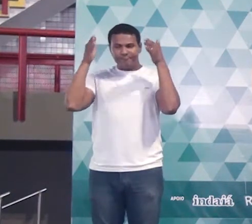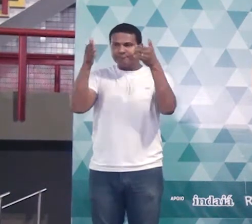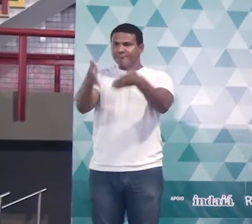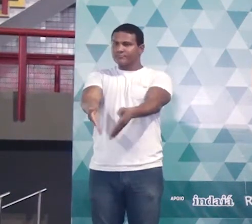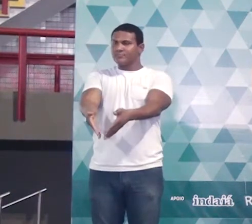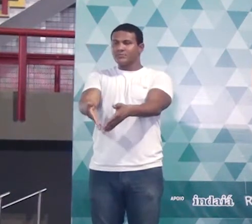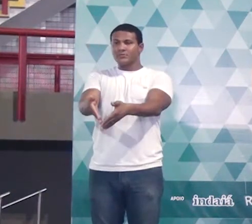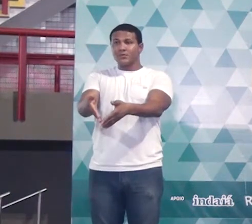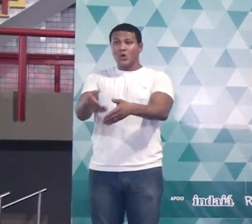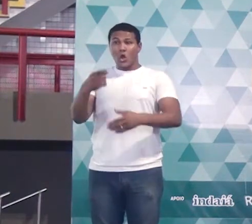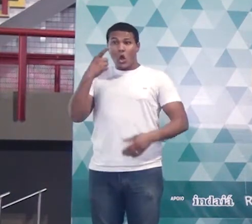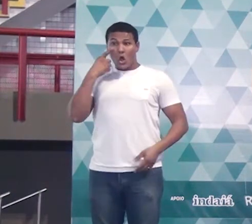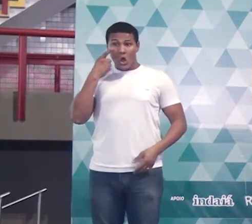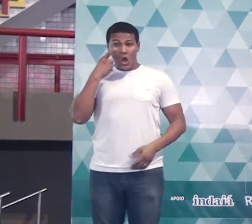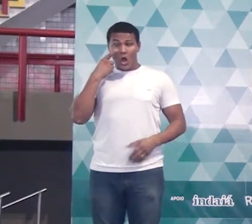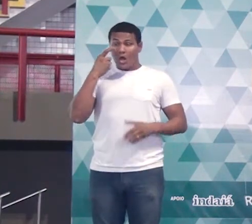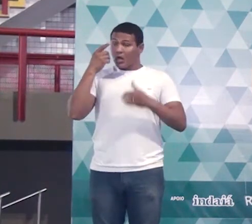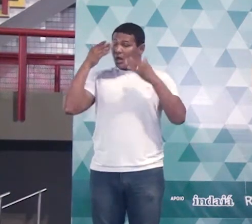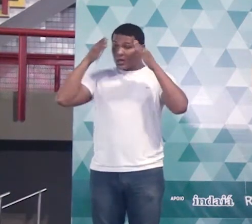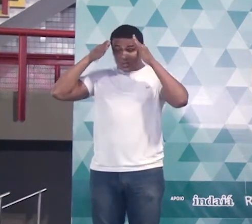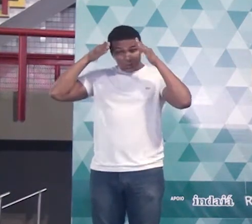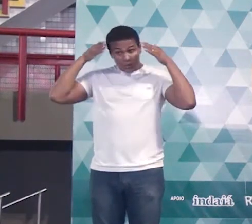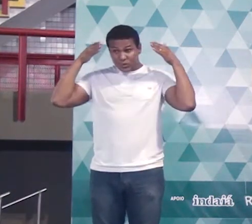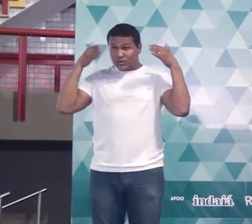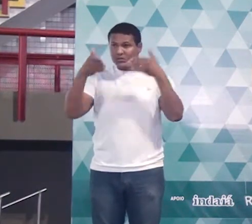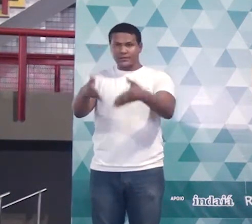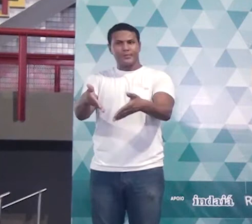exclusivamente, olha esse marcador textual,